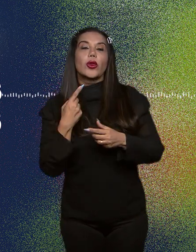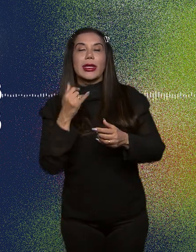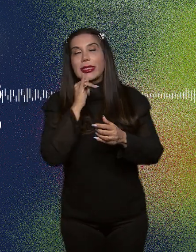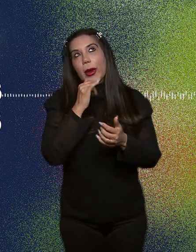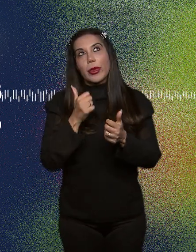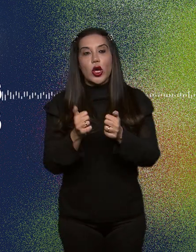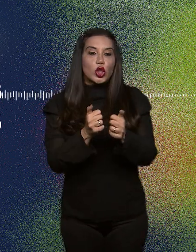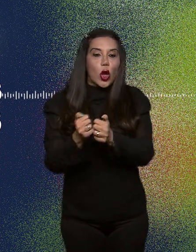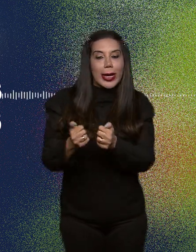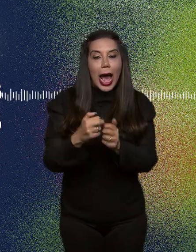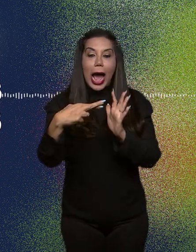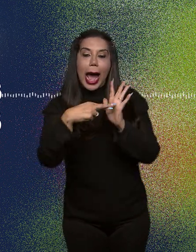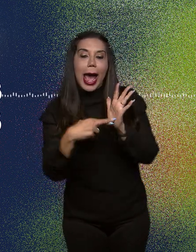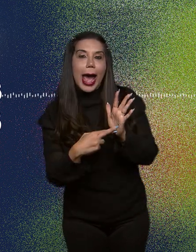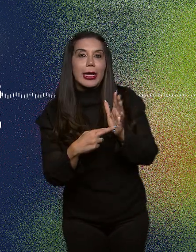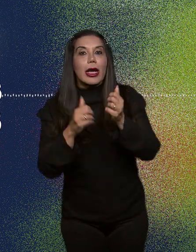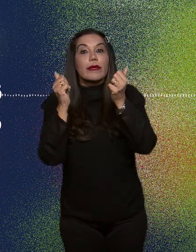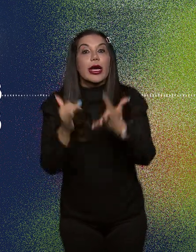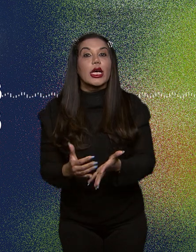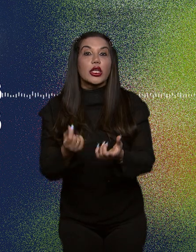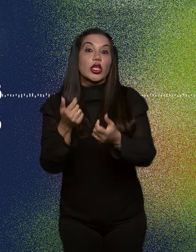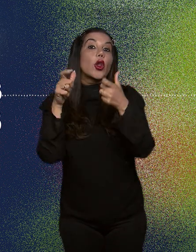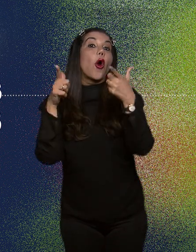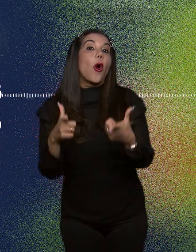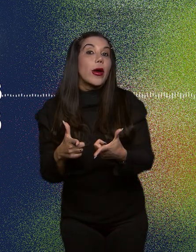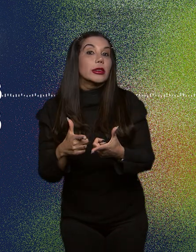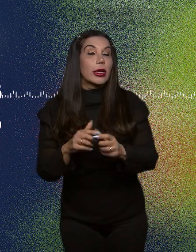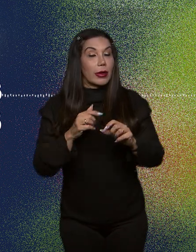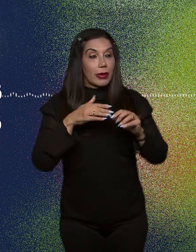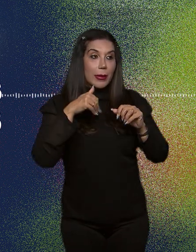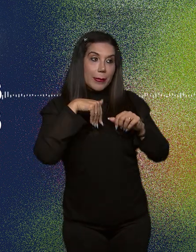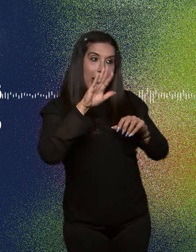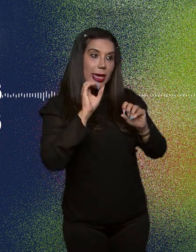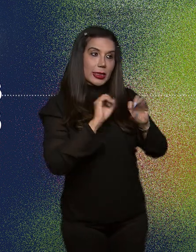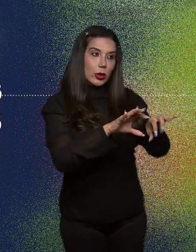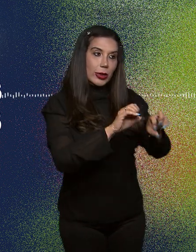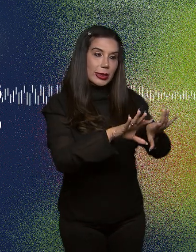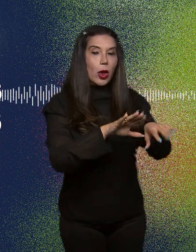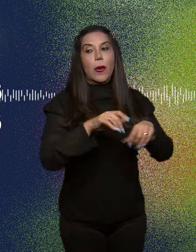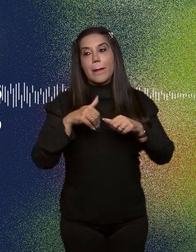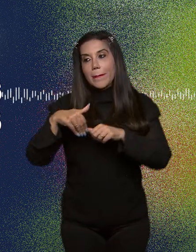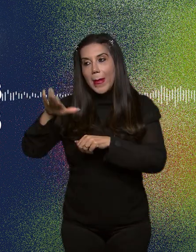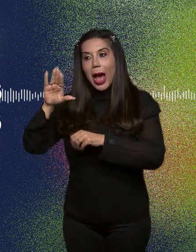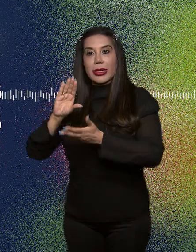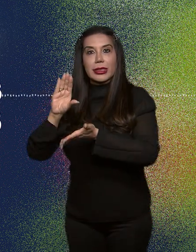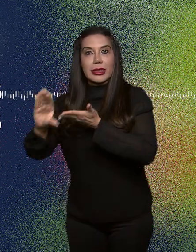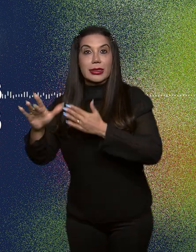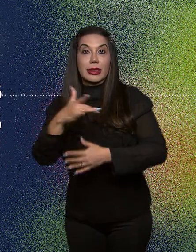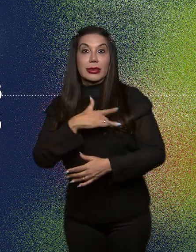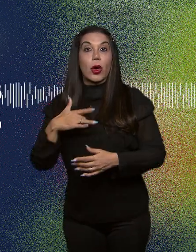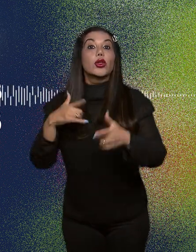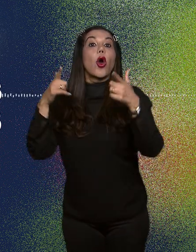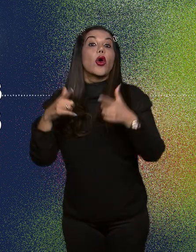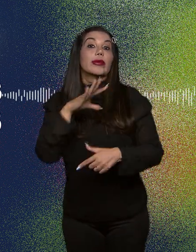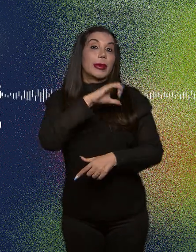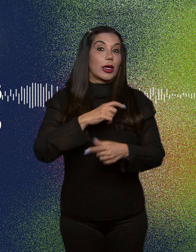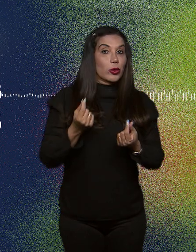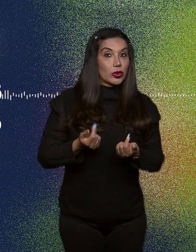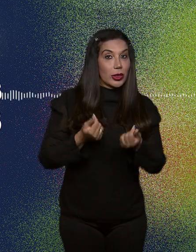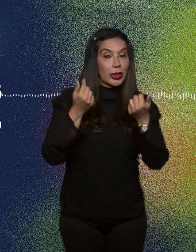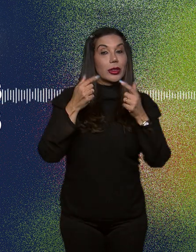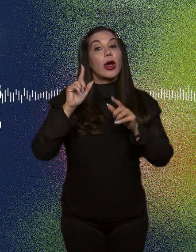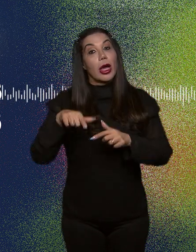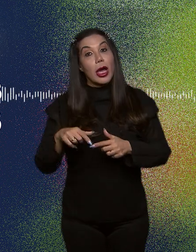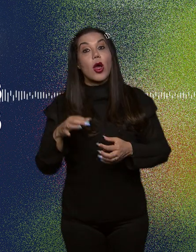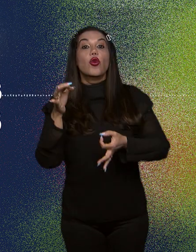jogo, né? Onde que a gente vai gastar o dinheiro, a gente vai gastar mais em educação, mais em saúde, e de onde a gente vai tirar esse dinheiro. E o